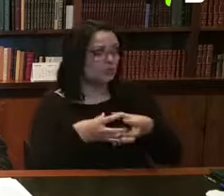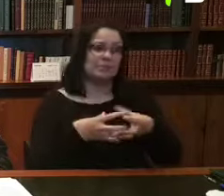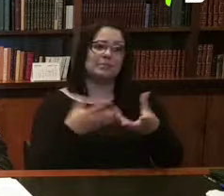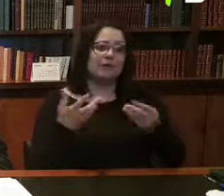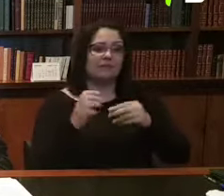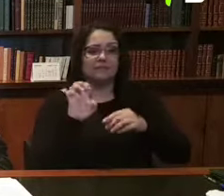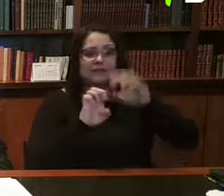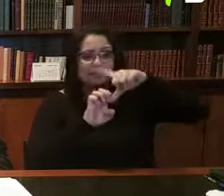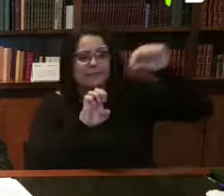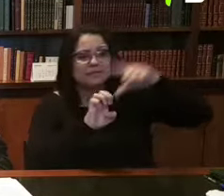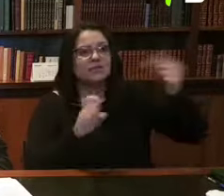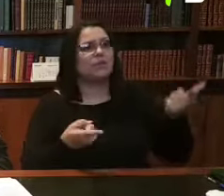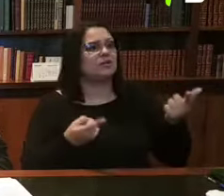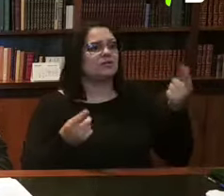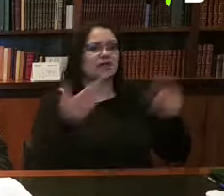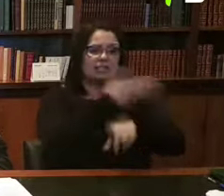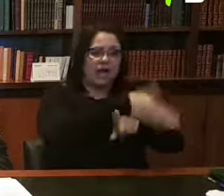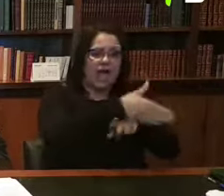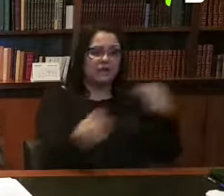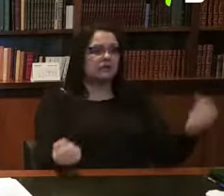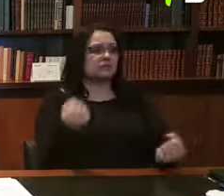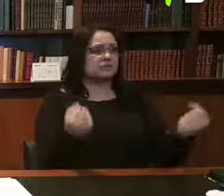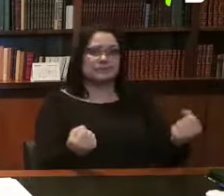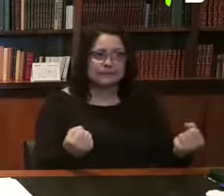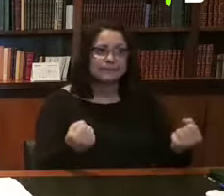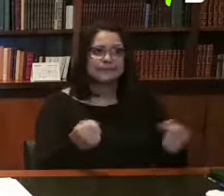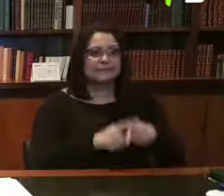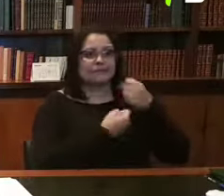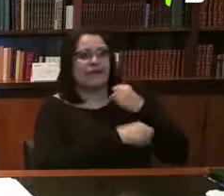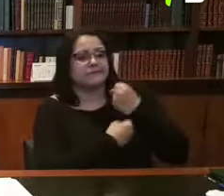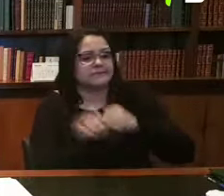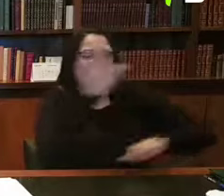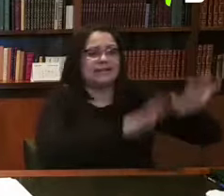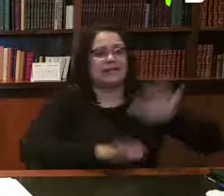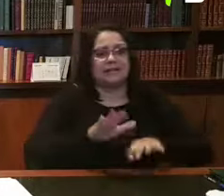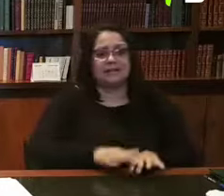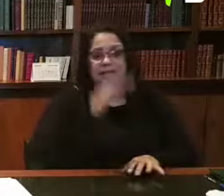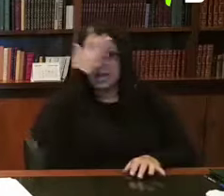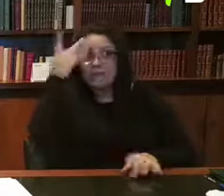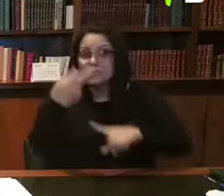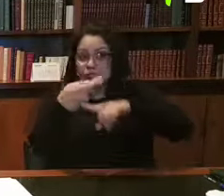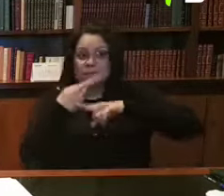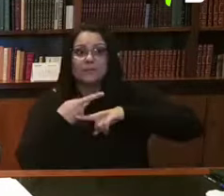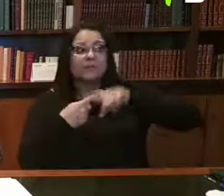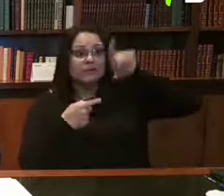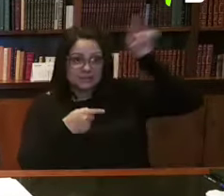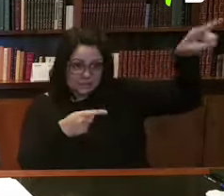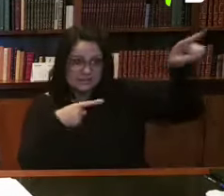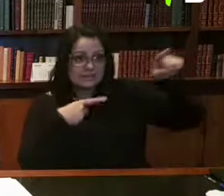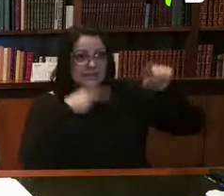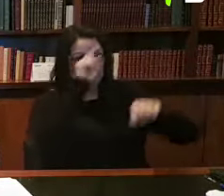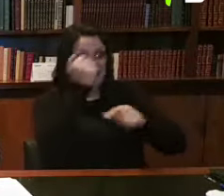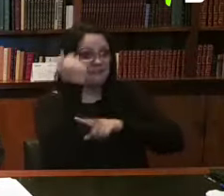os empreendedores acha a faxineira a gente que tava na luta é uma pessoa me procura para mim que não cercadinho né você não bateu trazer o